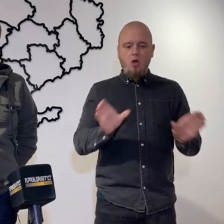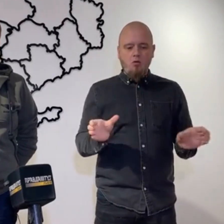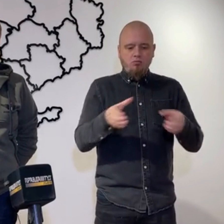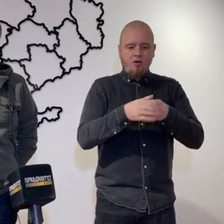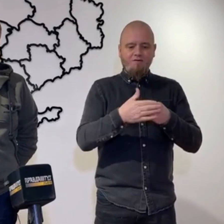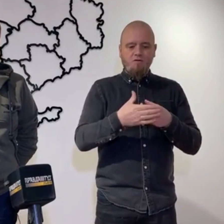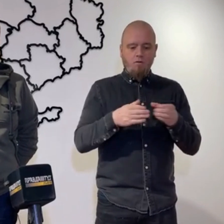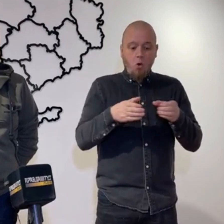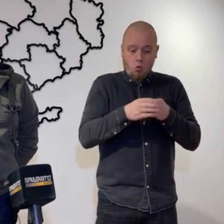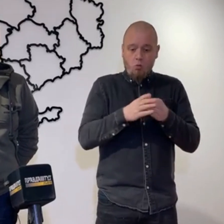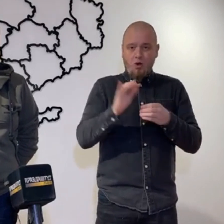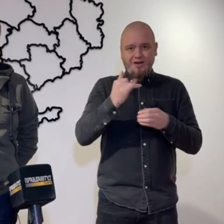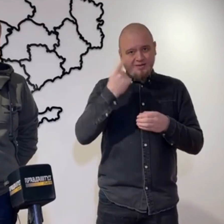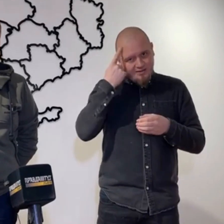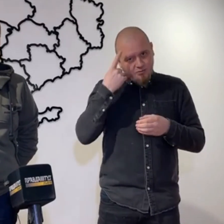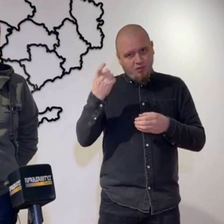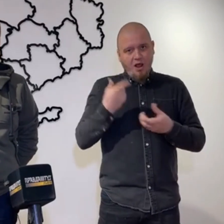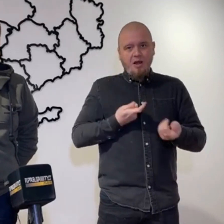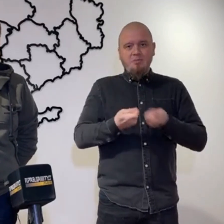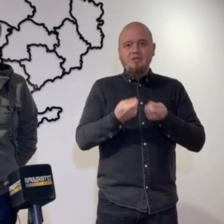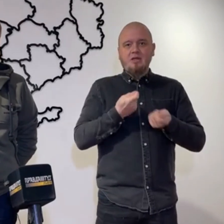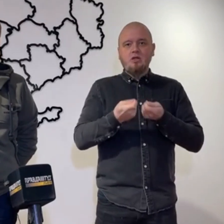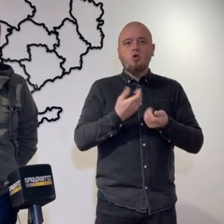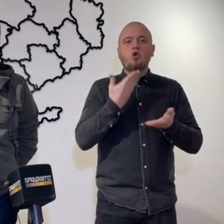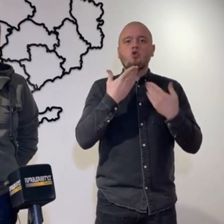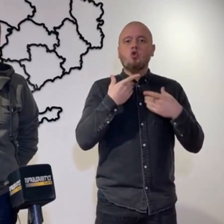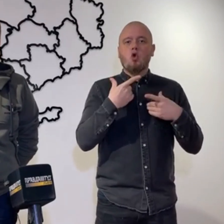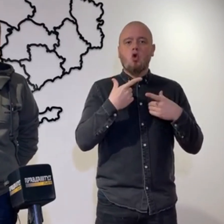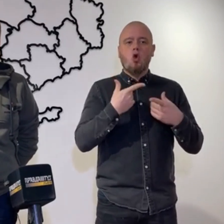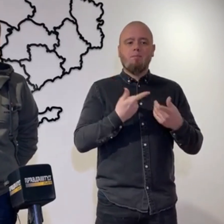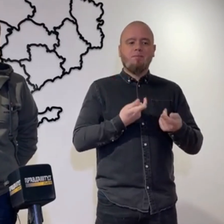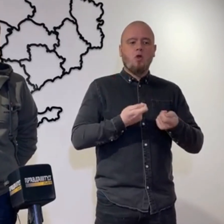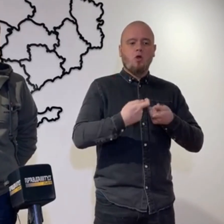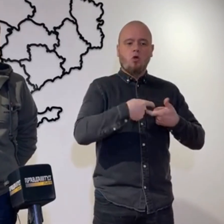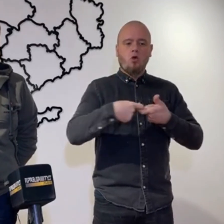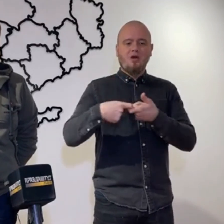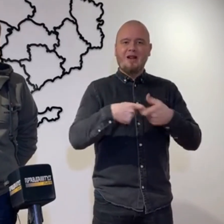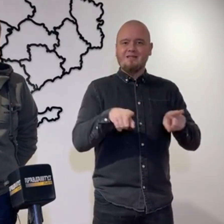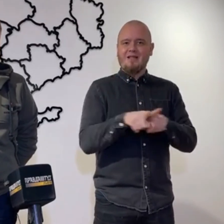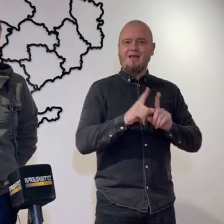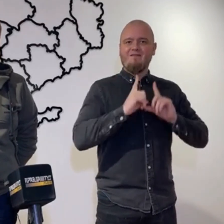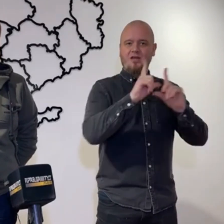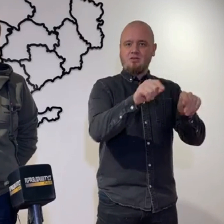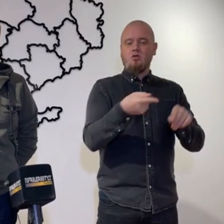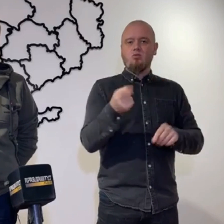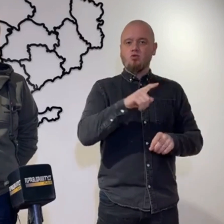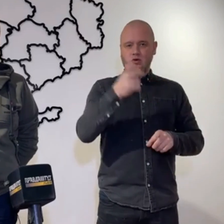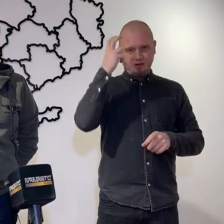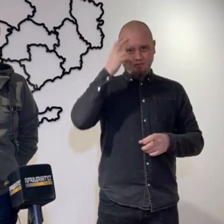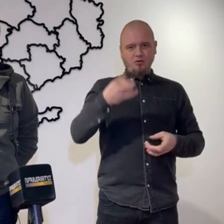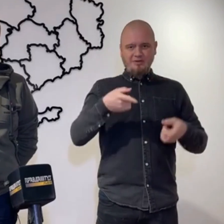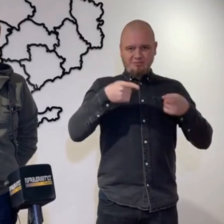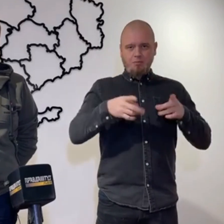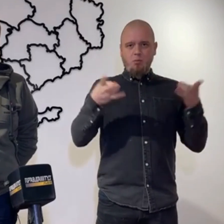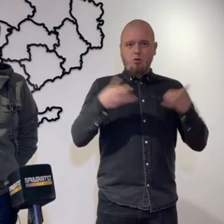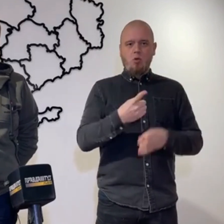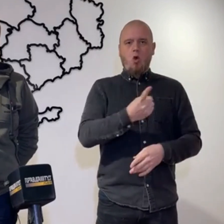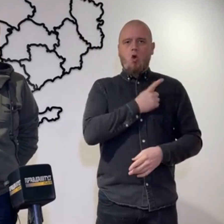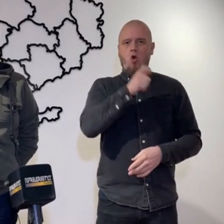звук і сповіщати адміністрацію щодо координації таких виїздів, тому що Києву справді потрібні охоронці,